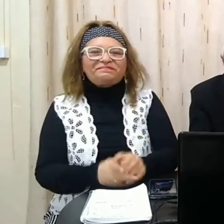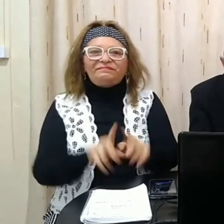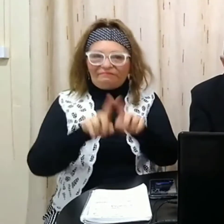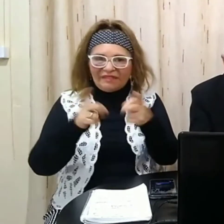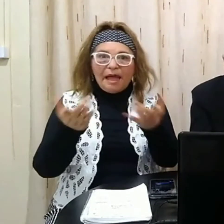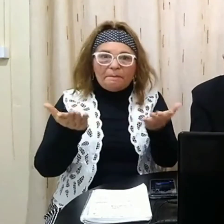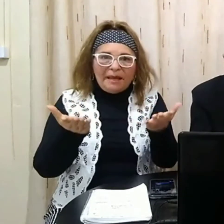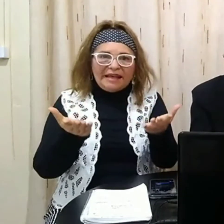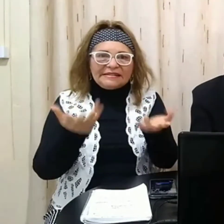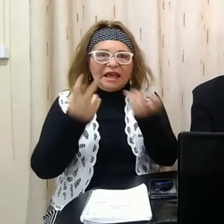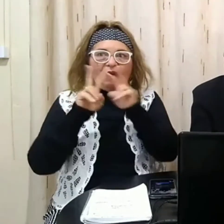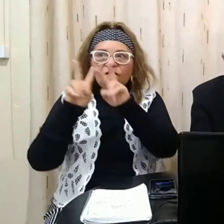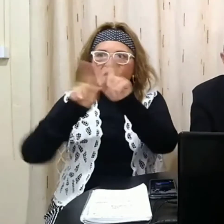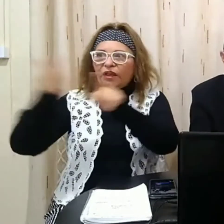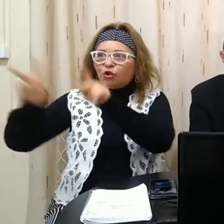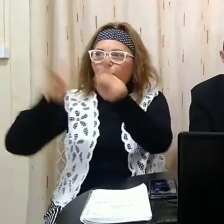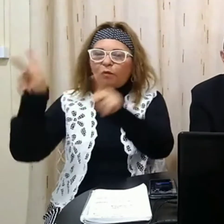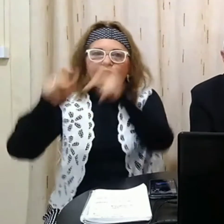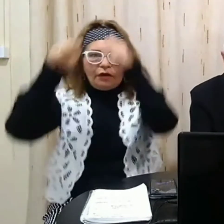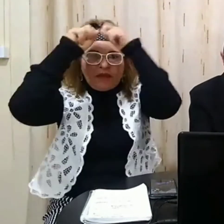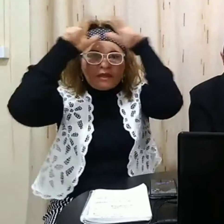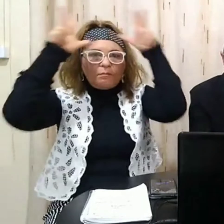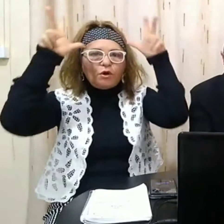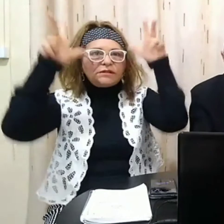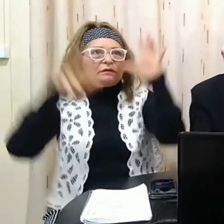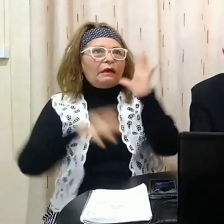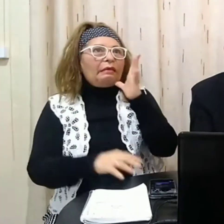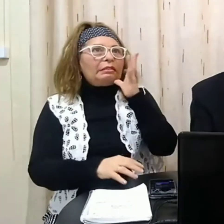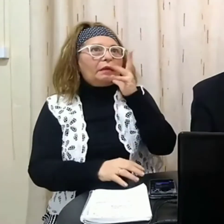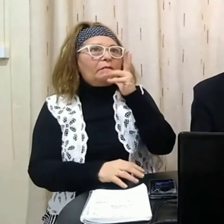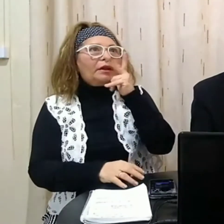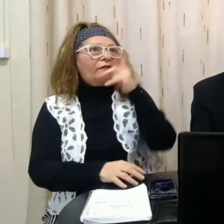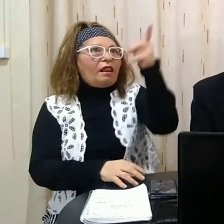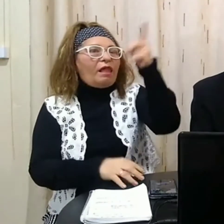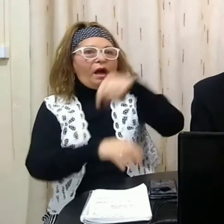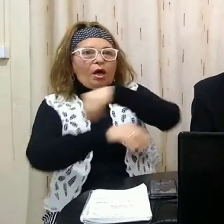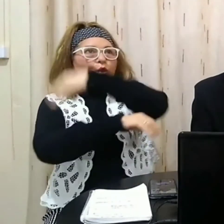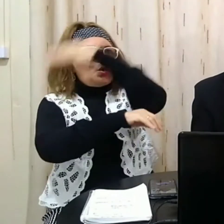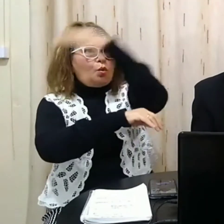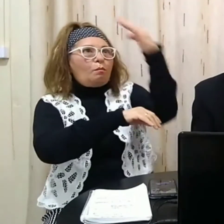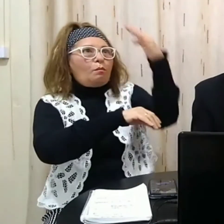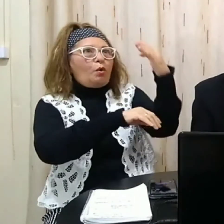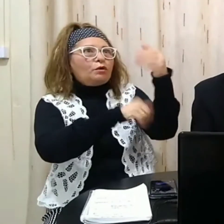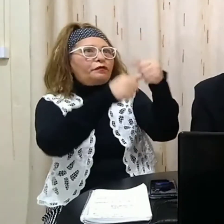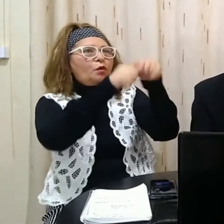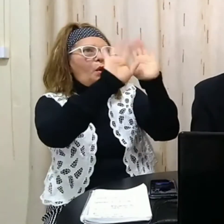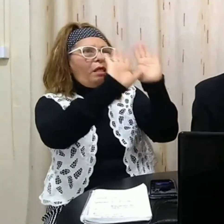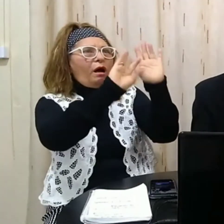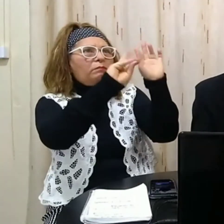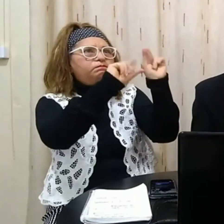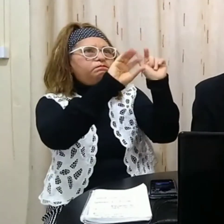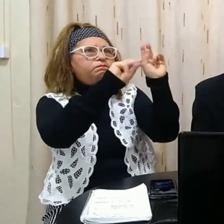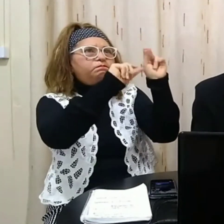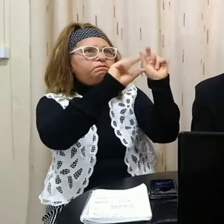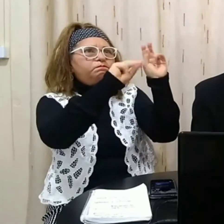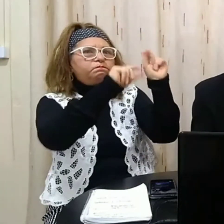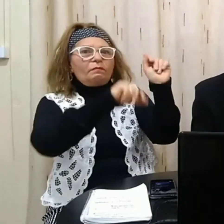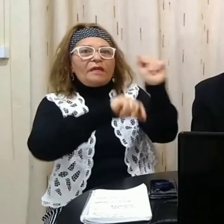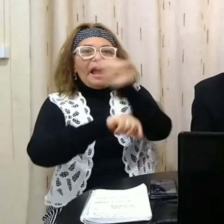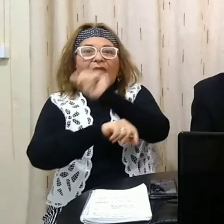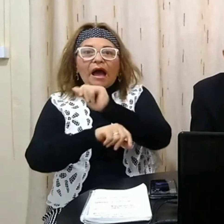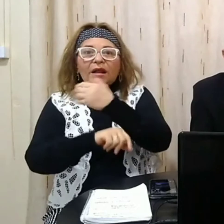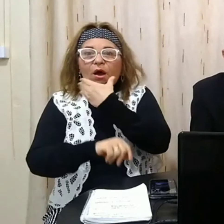Mas, vendo o povo que Moisés tardava em descer do monte, acercou-se de Arão e lhe